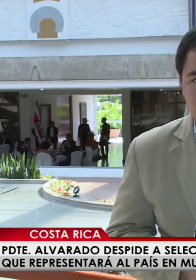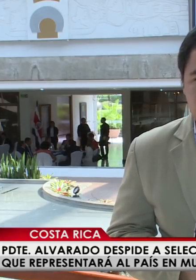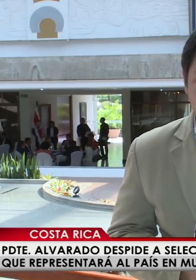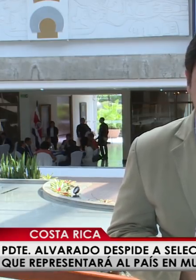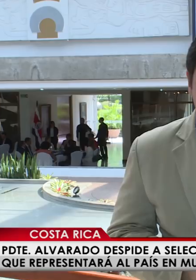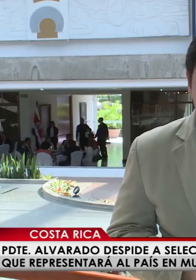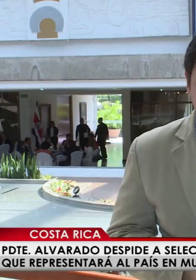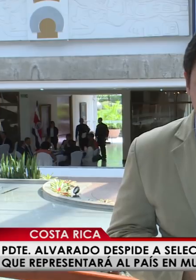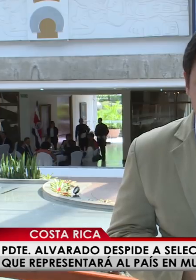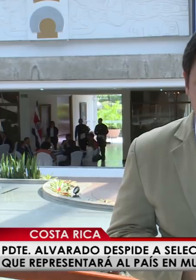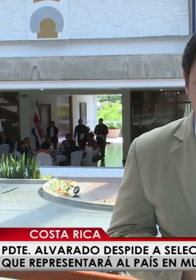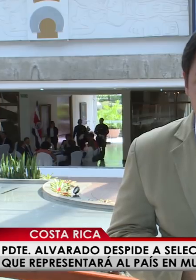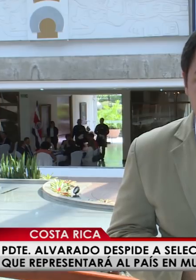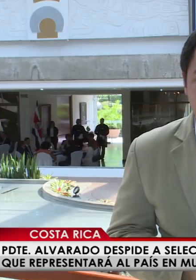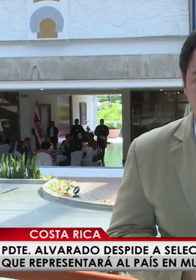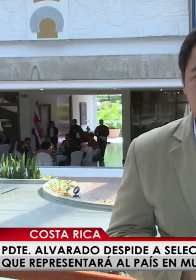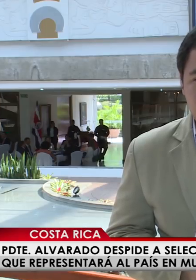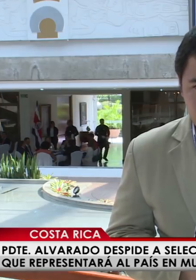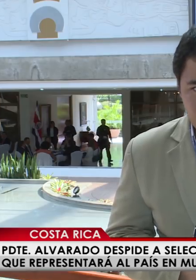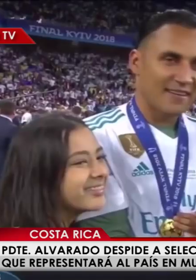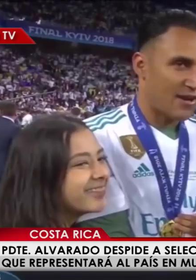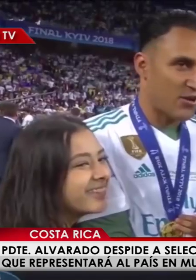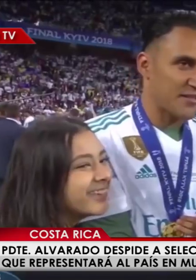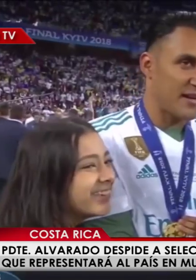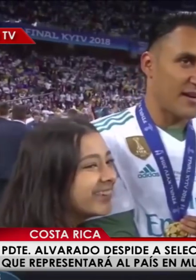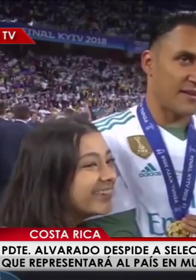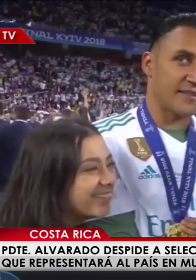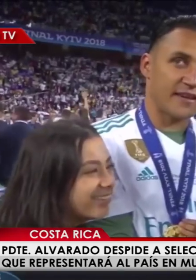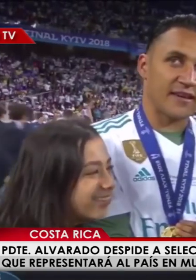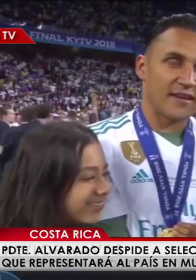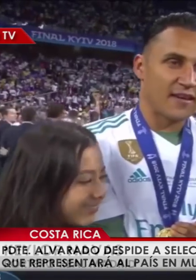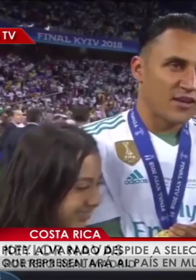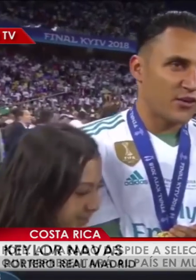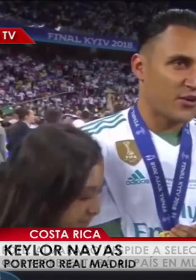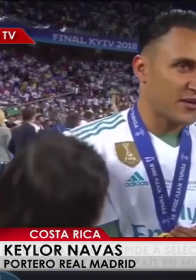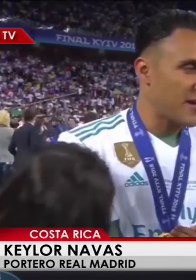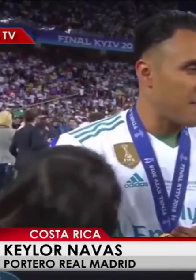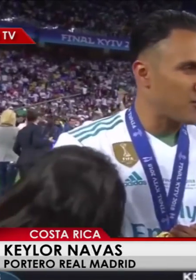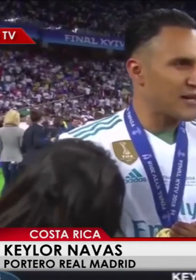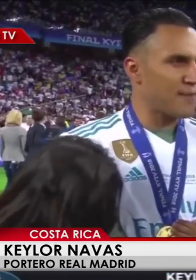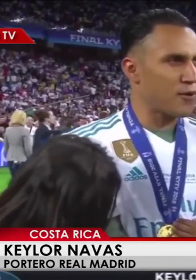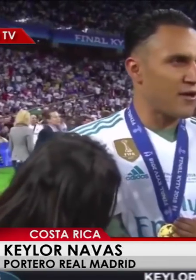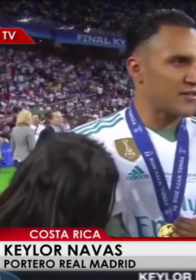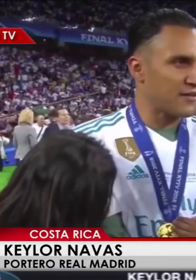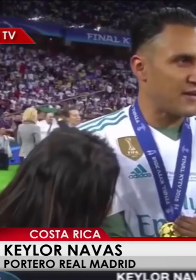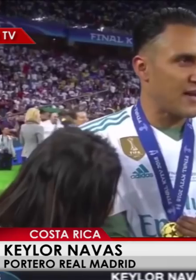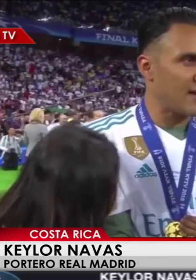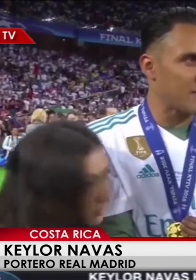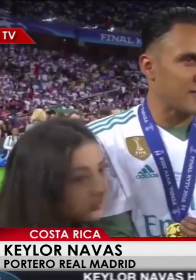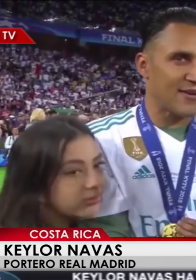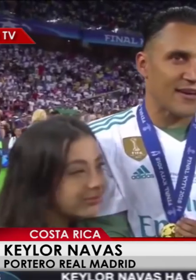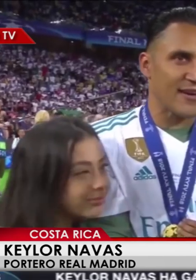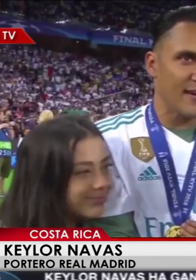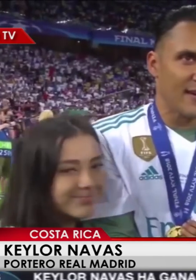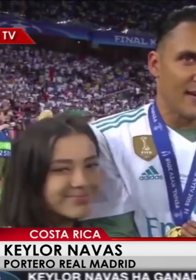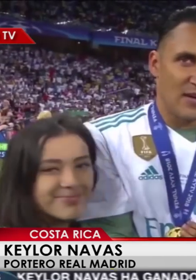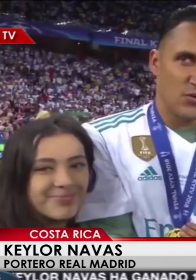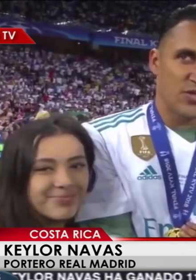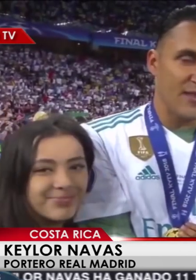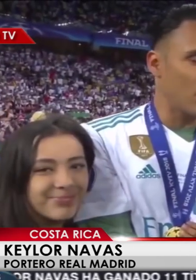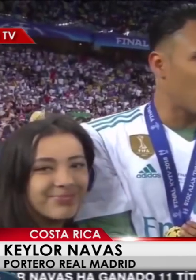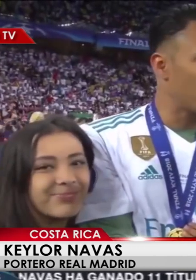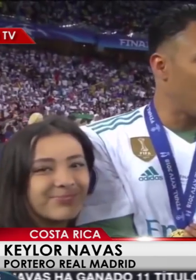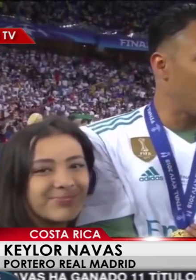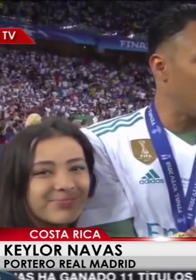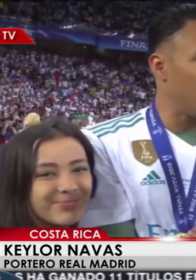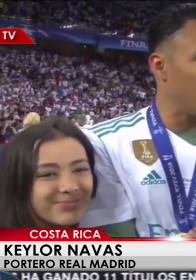que acabaron con darle la victoria al Real Madrid. Claro que sí, yo creo que siempre nos han apoyado hasta el final, hemos estado aquí